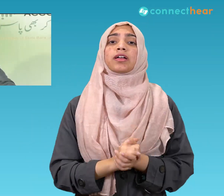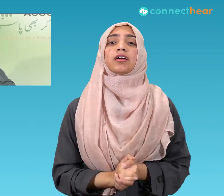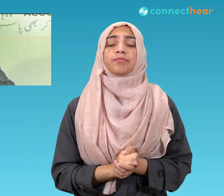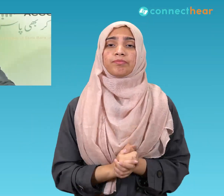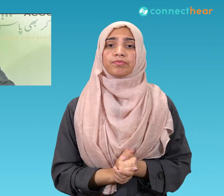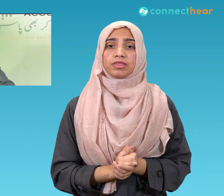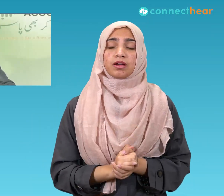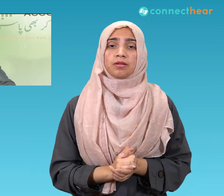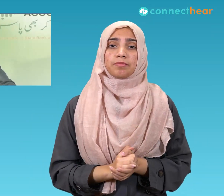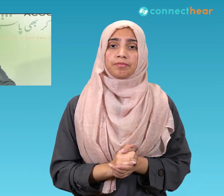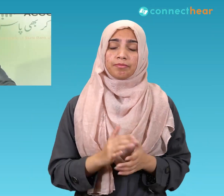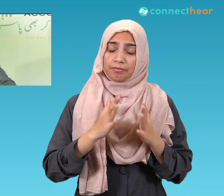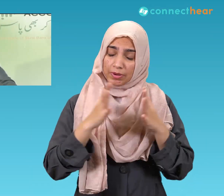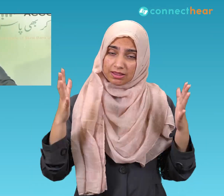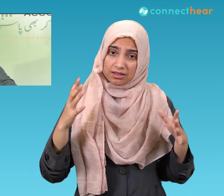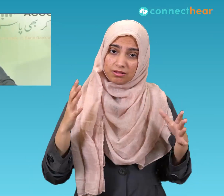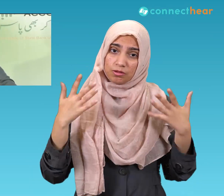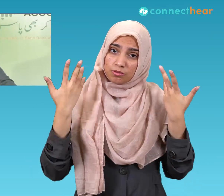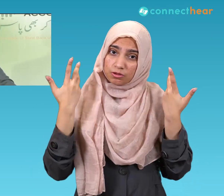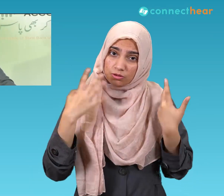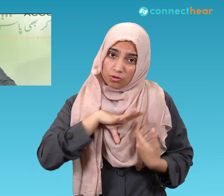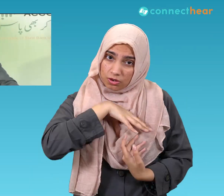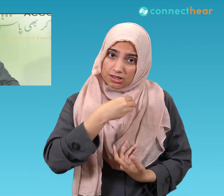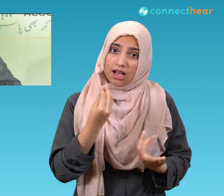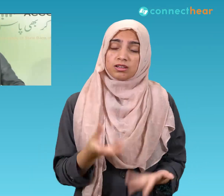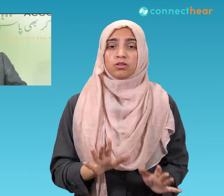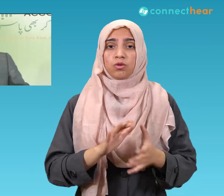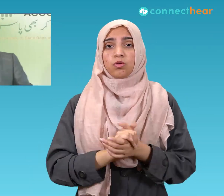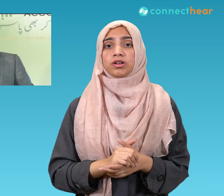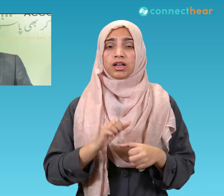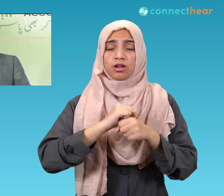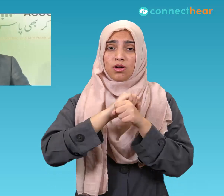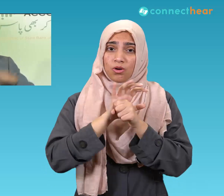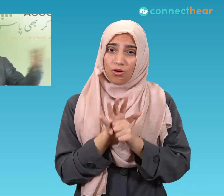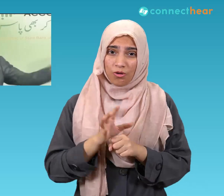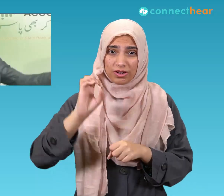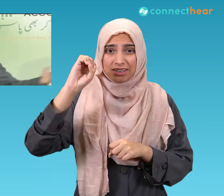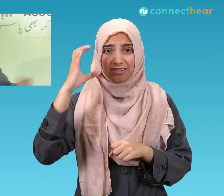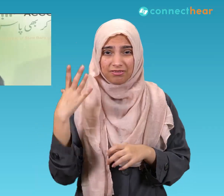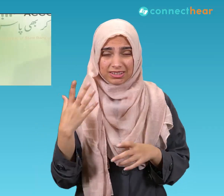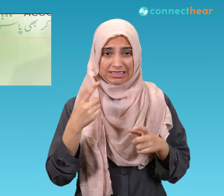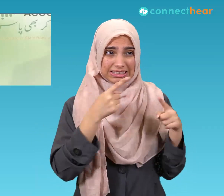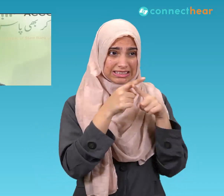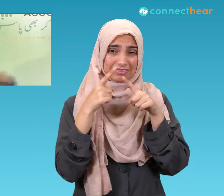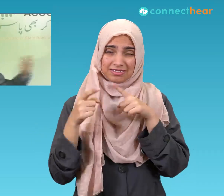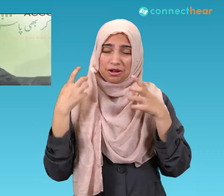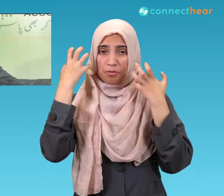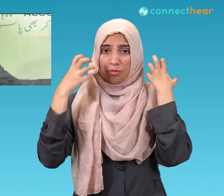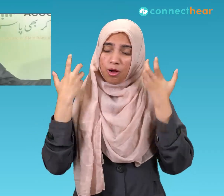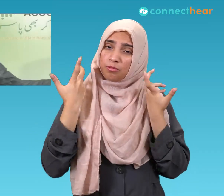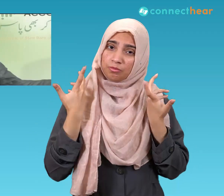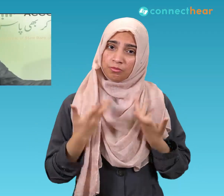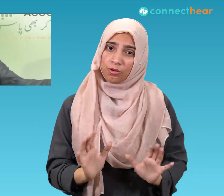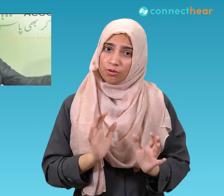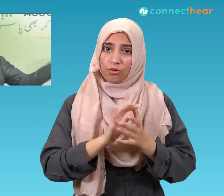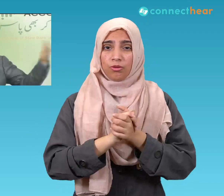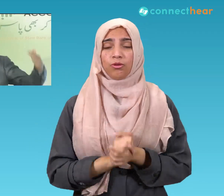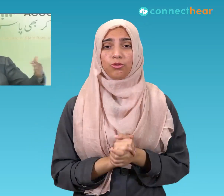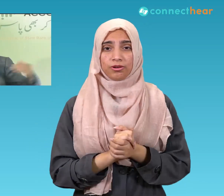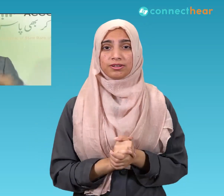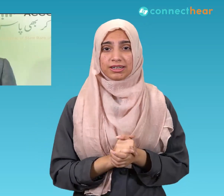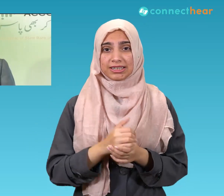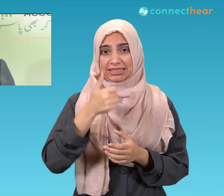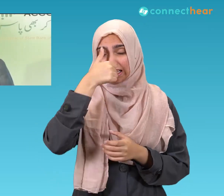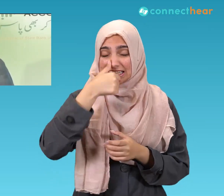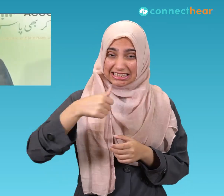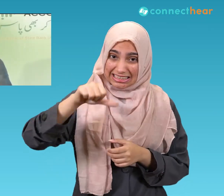پھر ویسے بھی یہ کووڈ کی وجہ سے اس کی قیمت اوپر چلی گئی. تو گھی مہنگا، پھر دالیں 70% امپورٹ ہوتی ہیں وہ